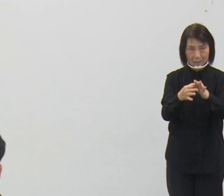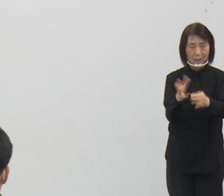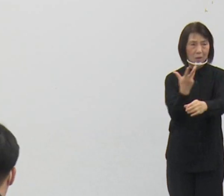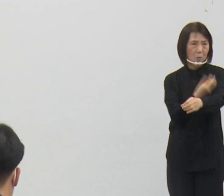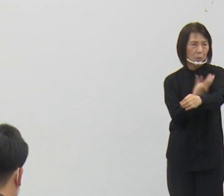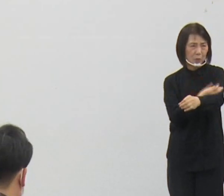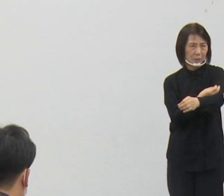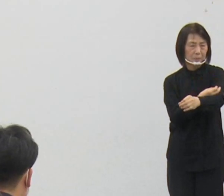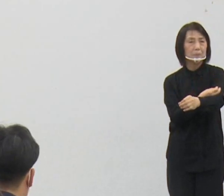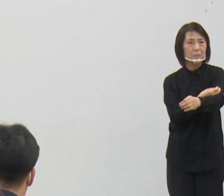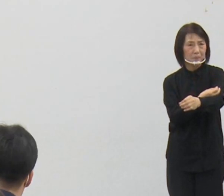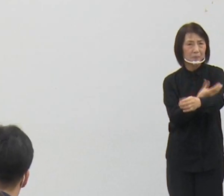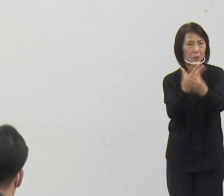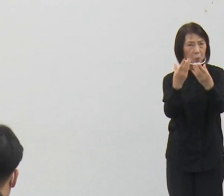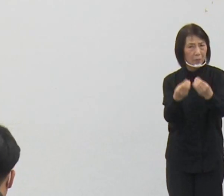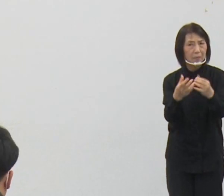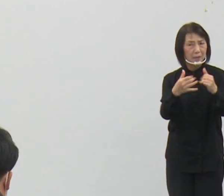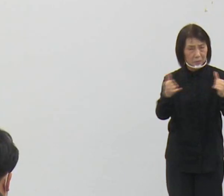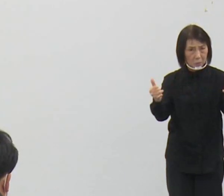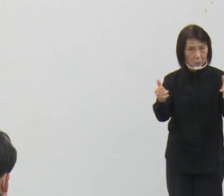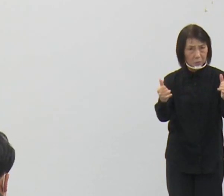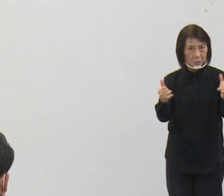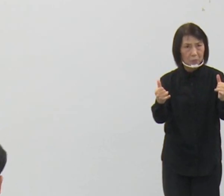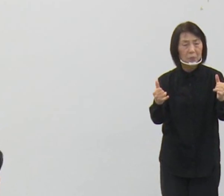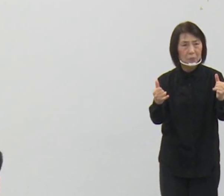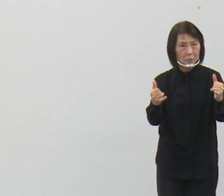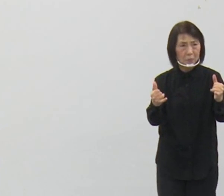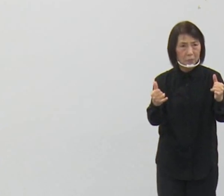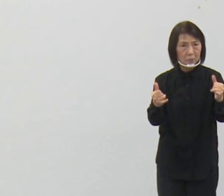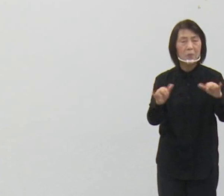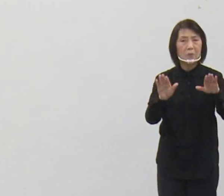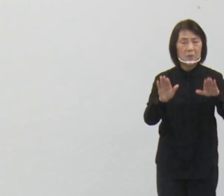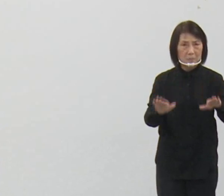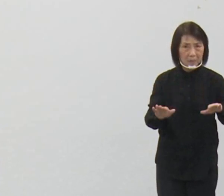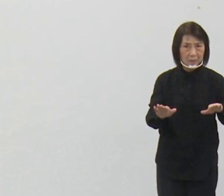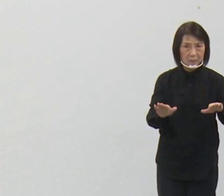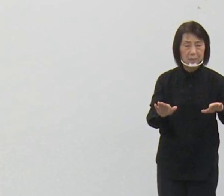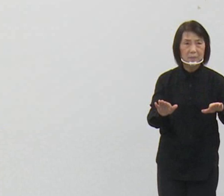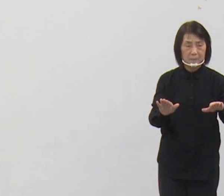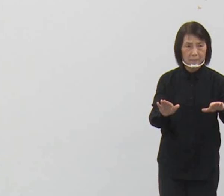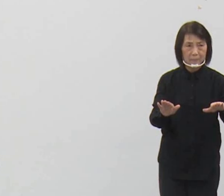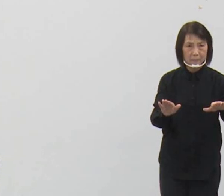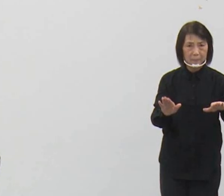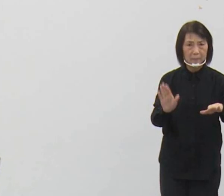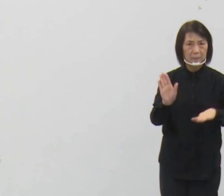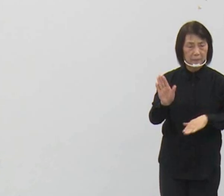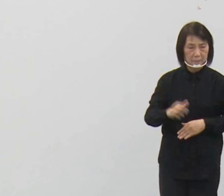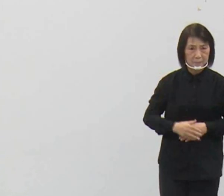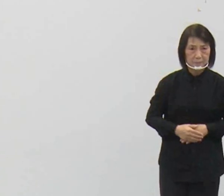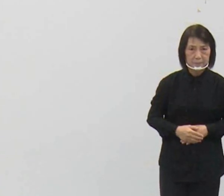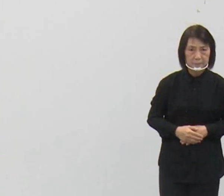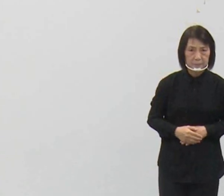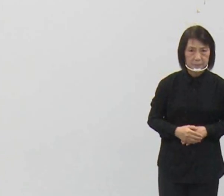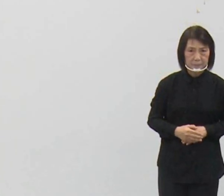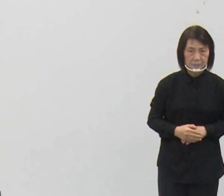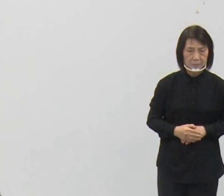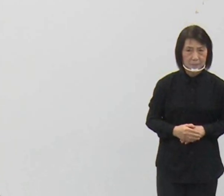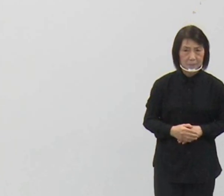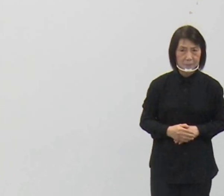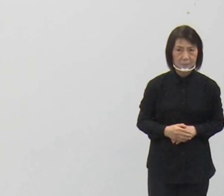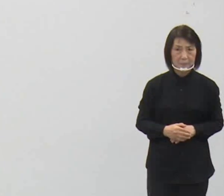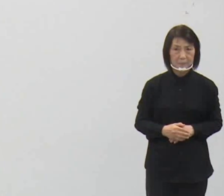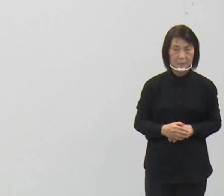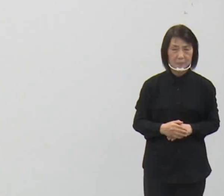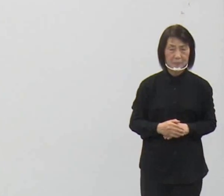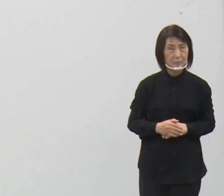ない方や接種しないことを選択された方等に対する不当な差別や偏見、いじめ